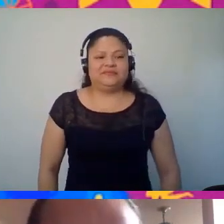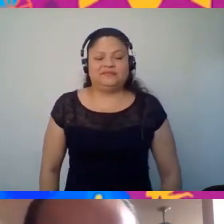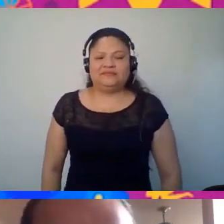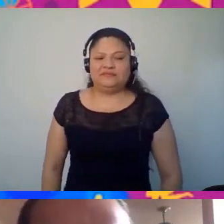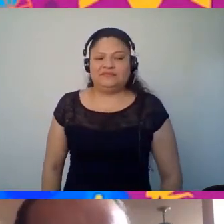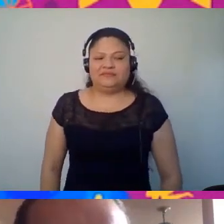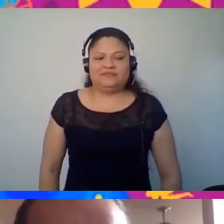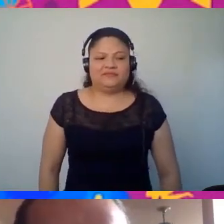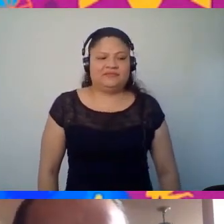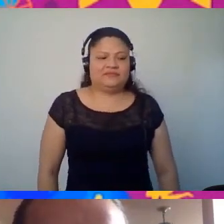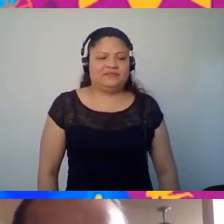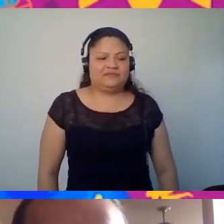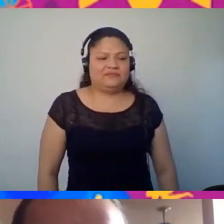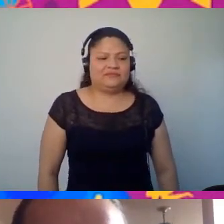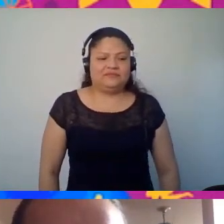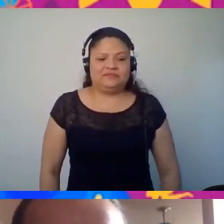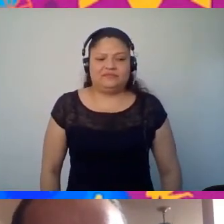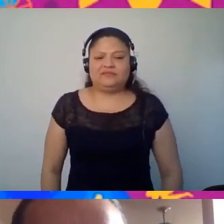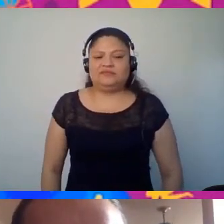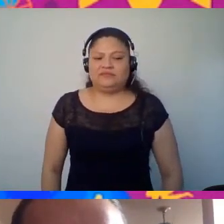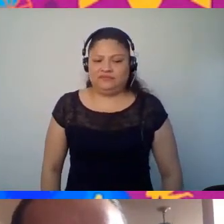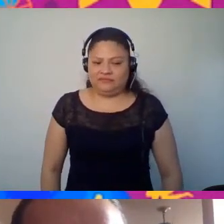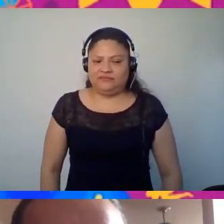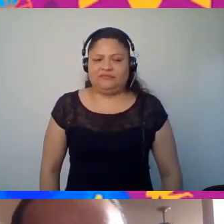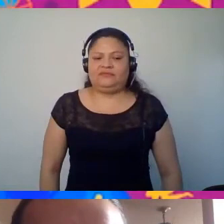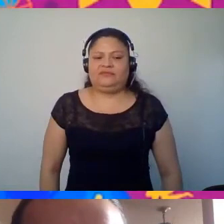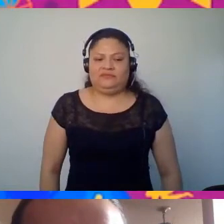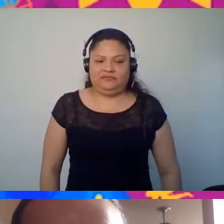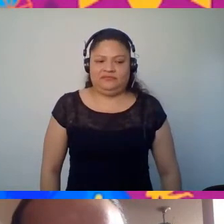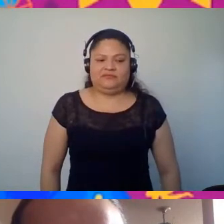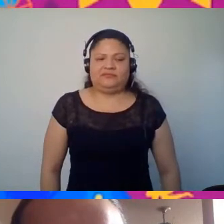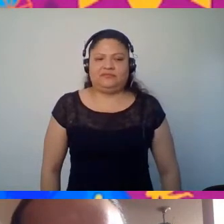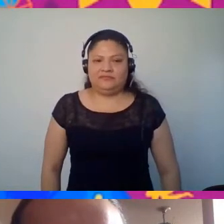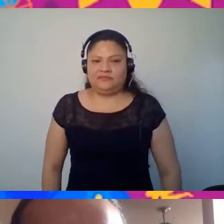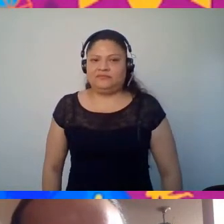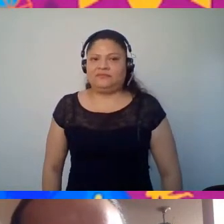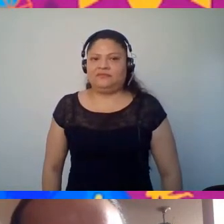dar intérpretes de acuerdo al contexto que estén